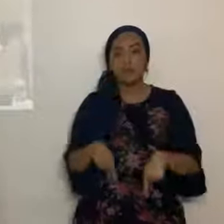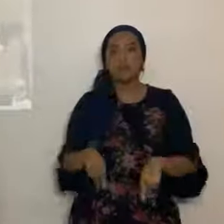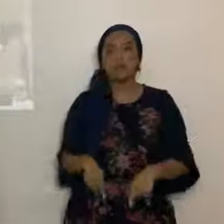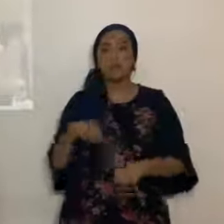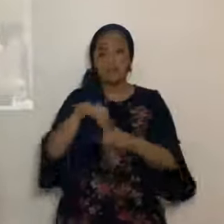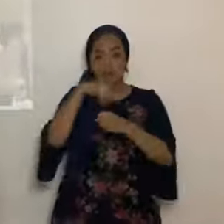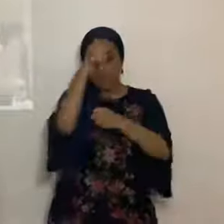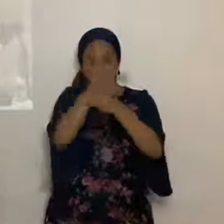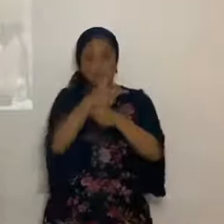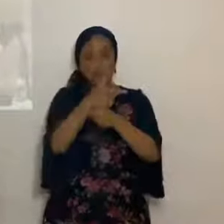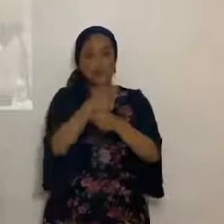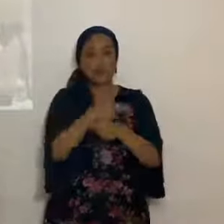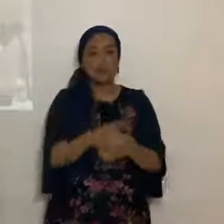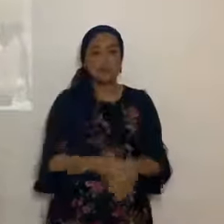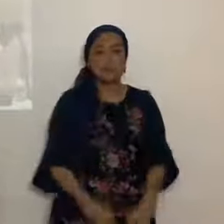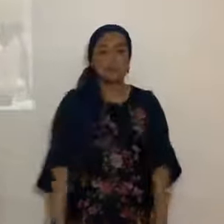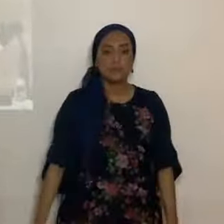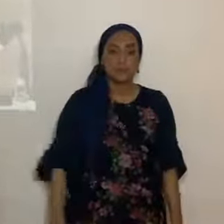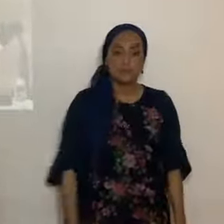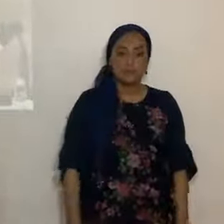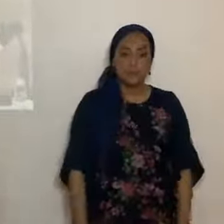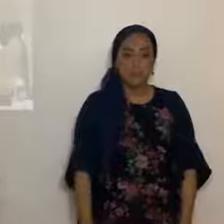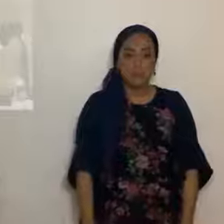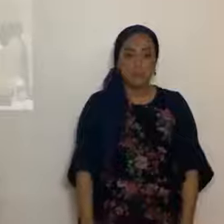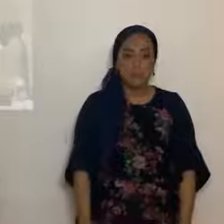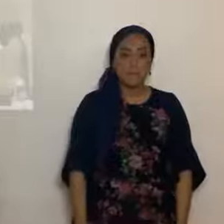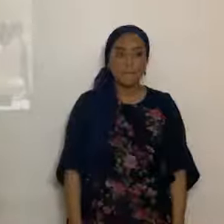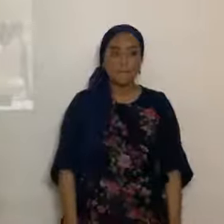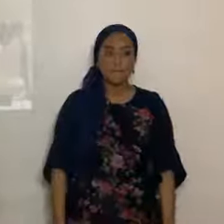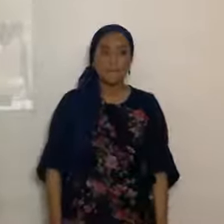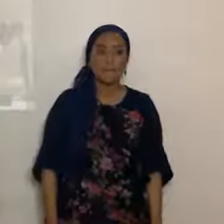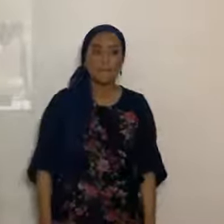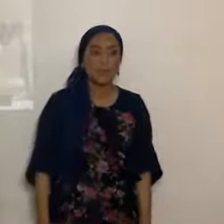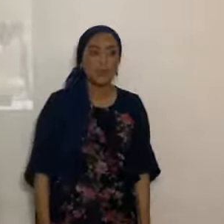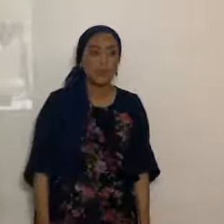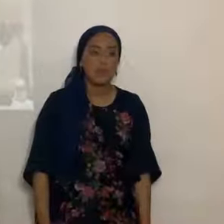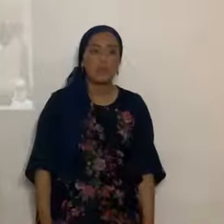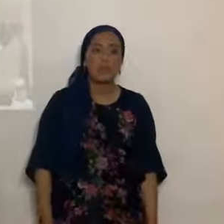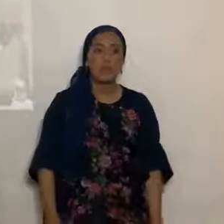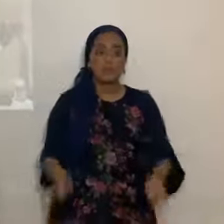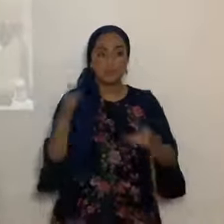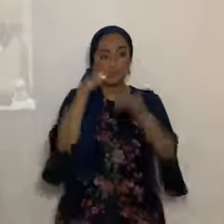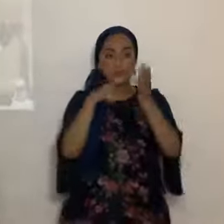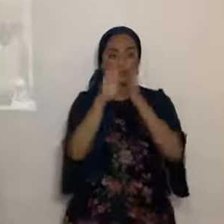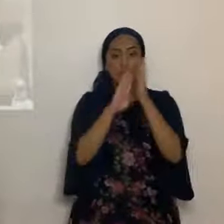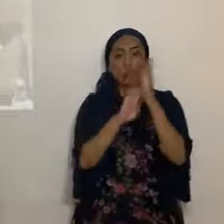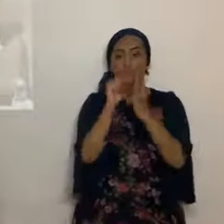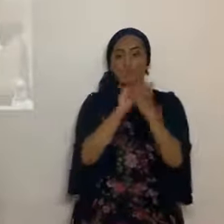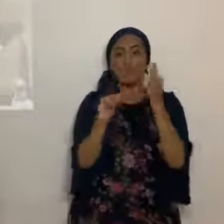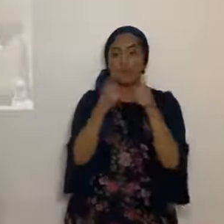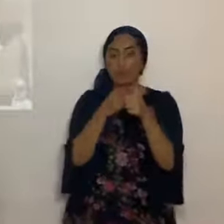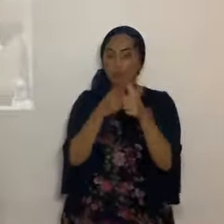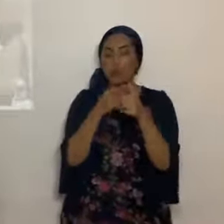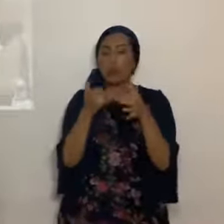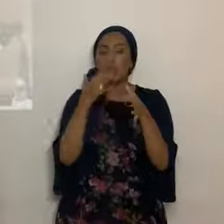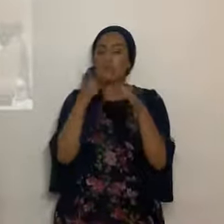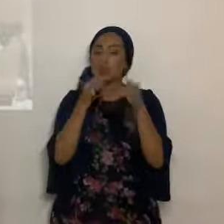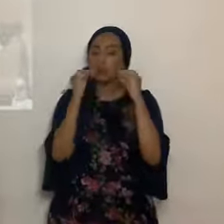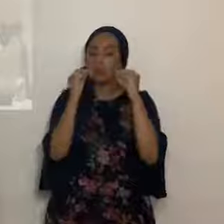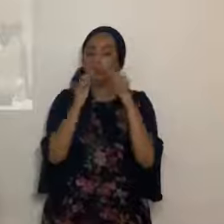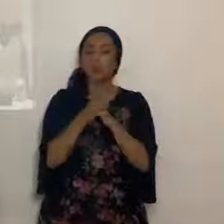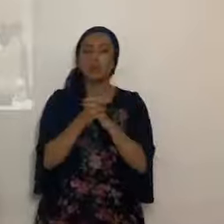un hermano, en Yahshua, imagínense. Miren, vamos a ver esta cita primero y ahorita les ministro,